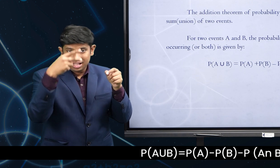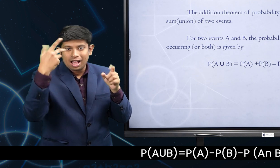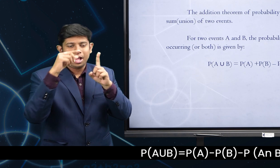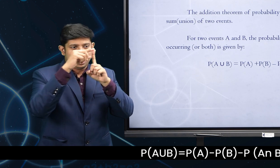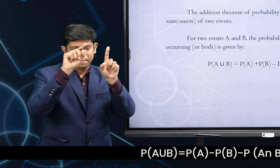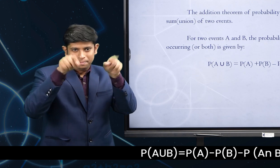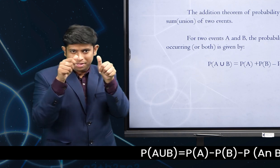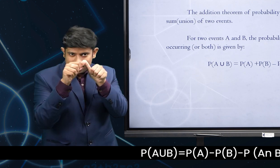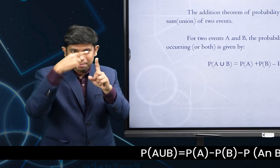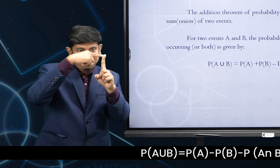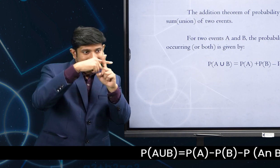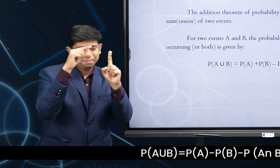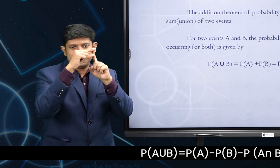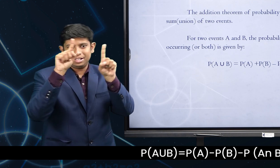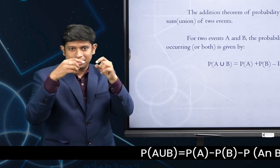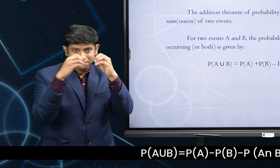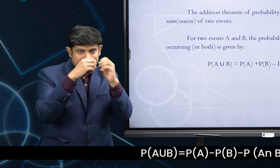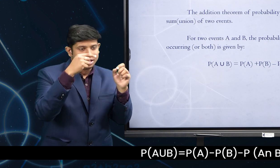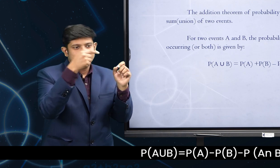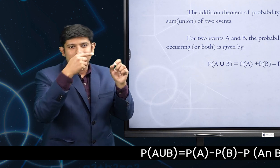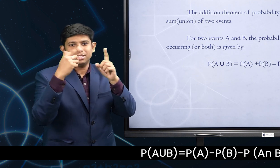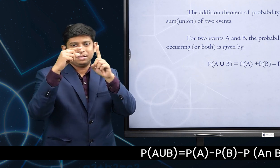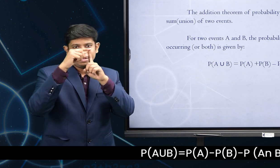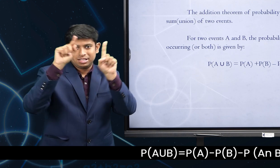B वजा P A and B.